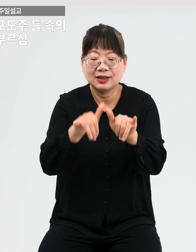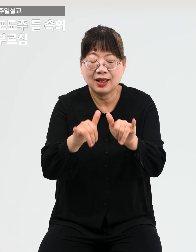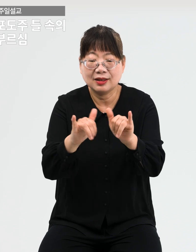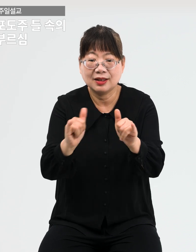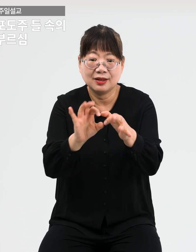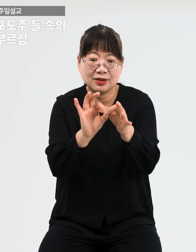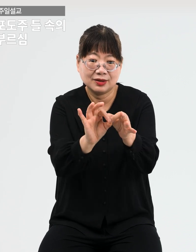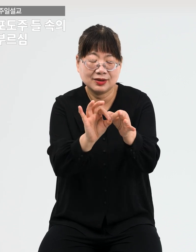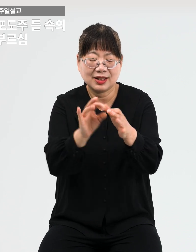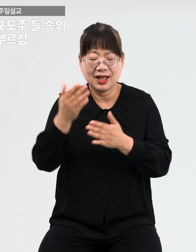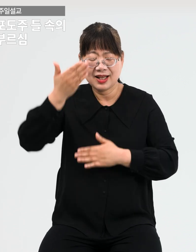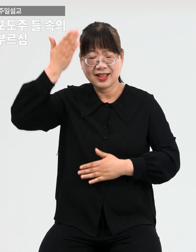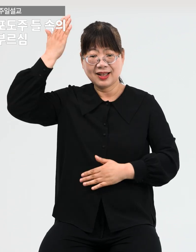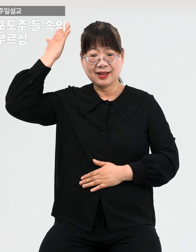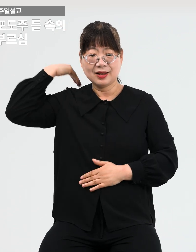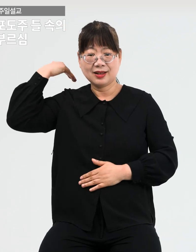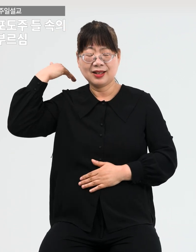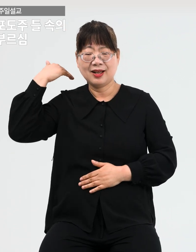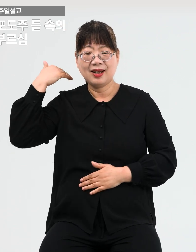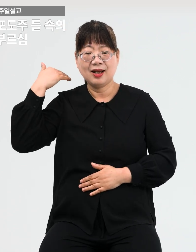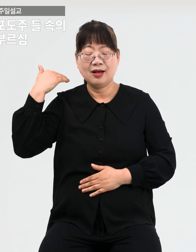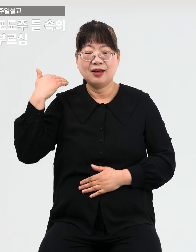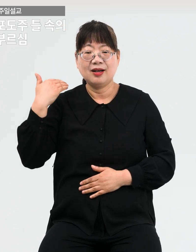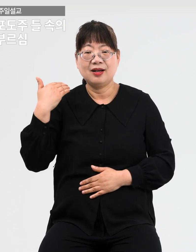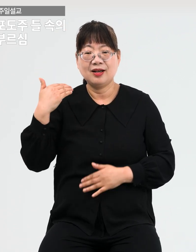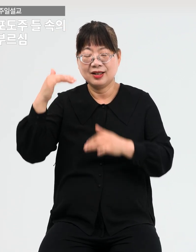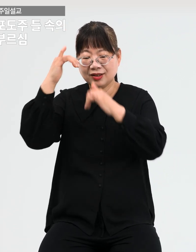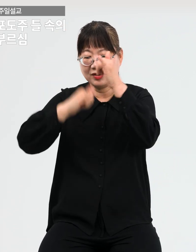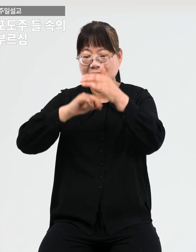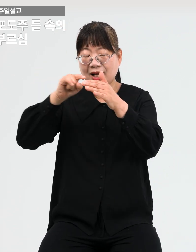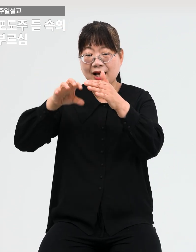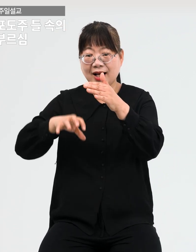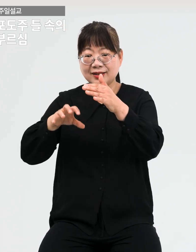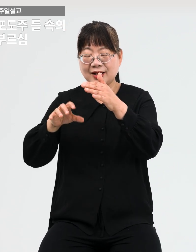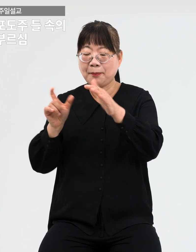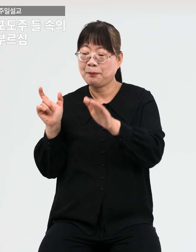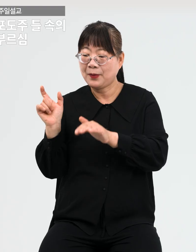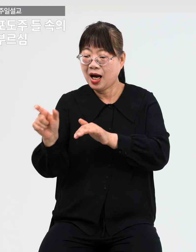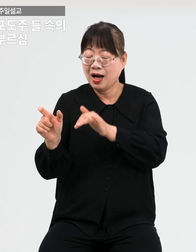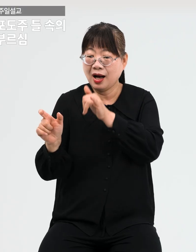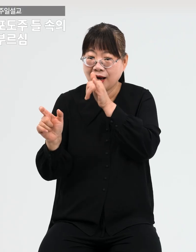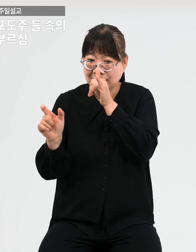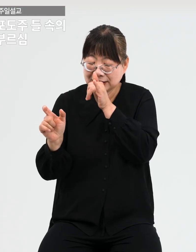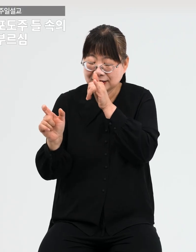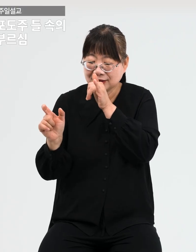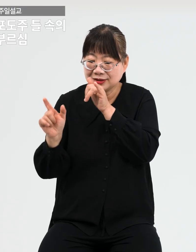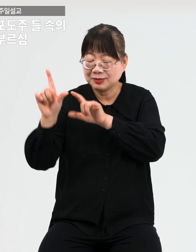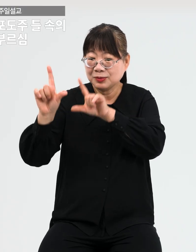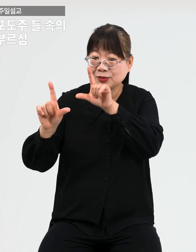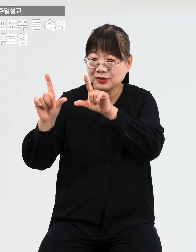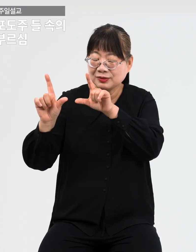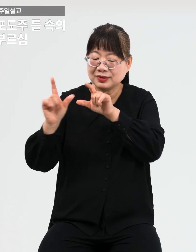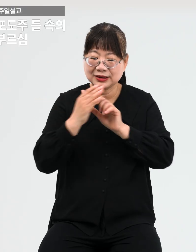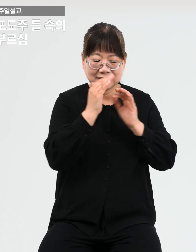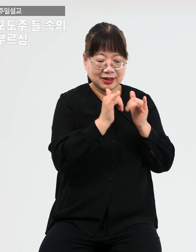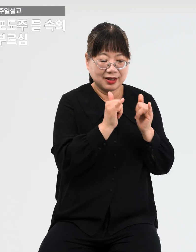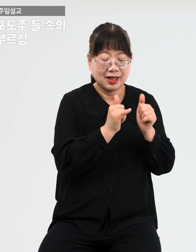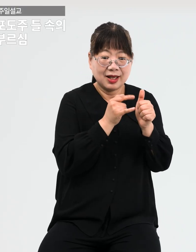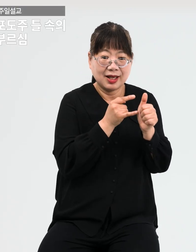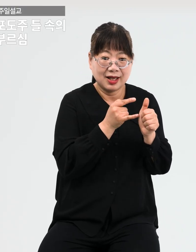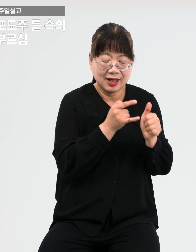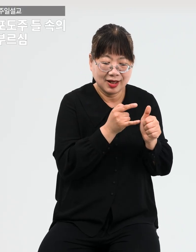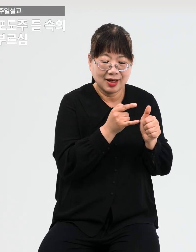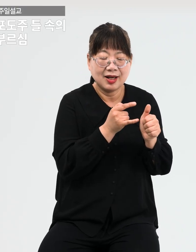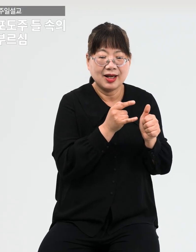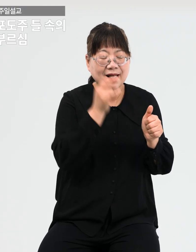입에서 옛날 박제되었던 역사 한 컷을 이스라엘